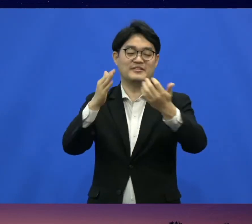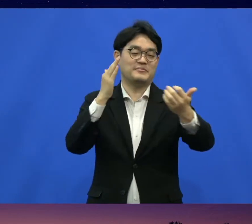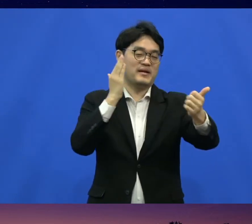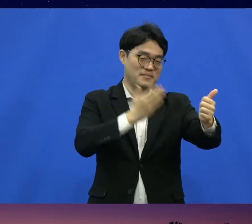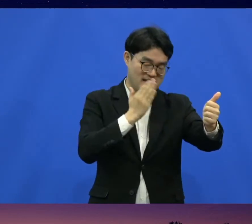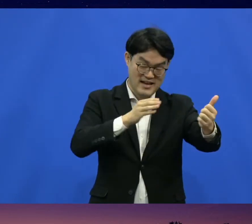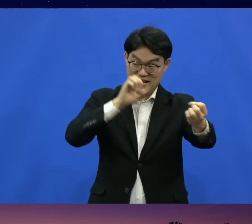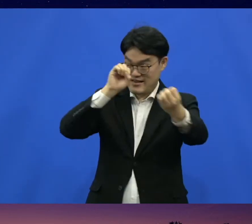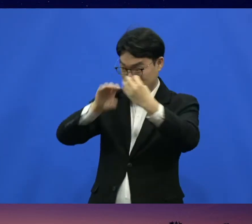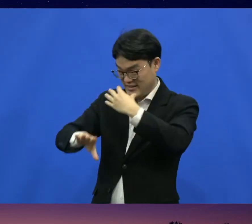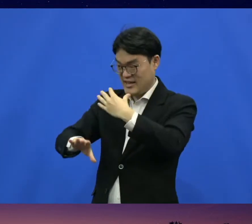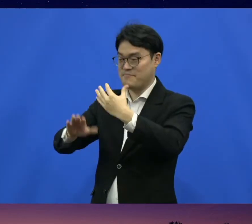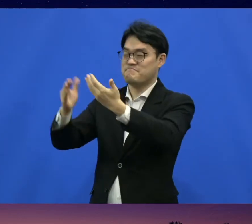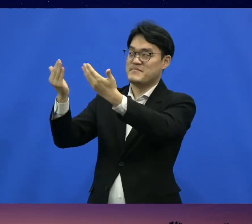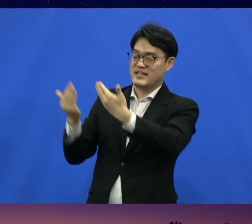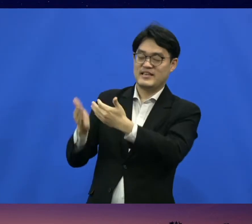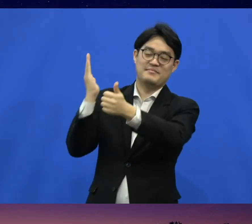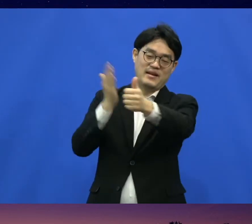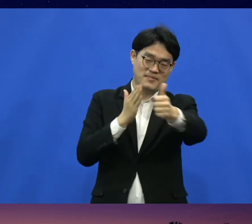하나님 살아계십니다.